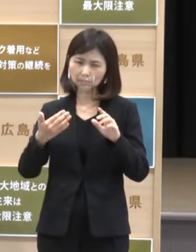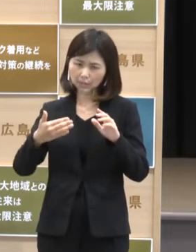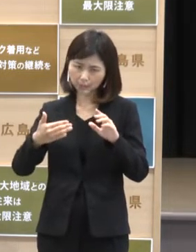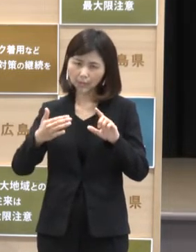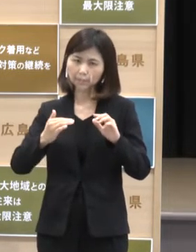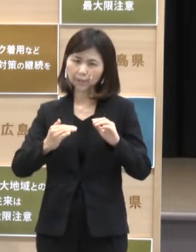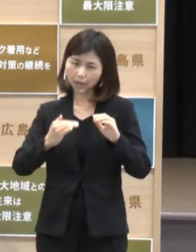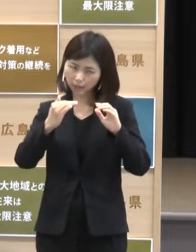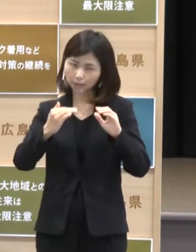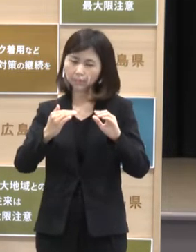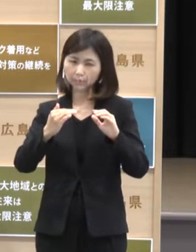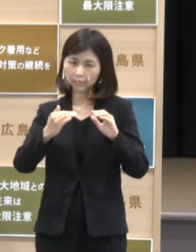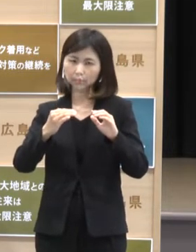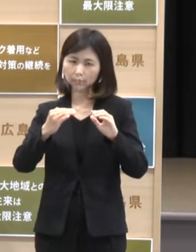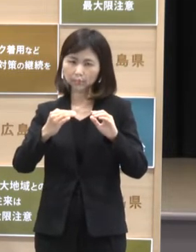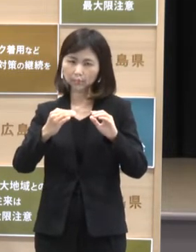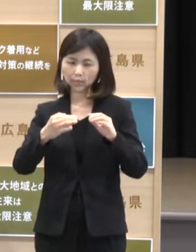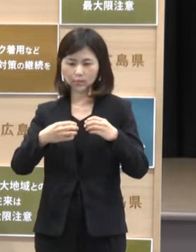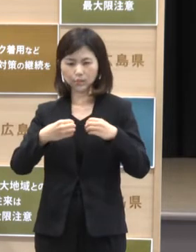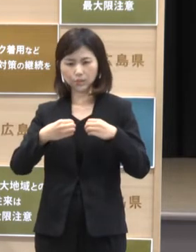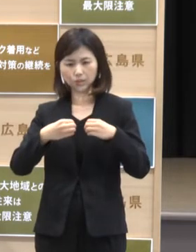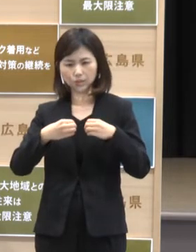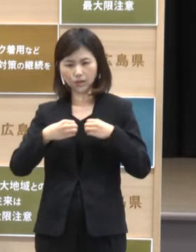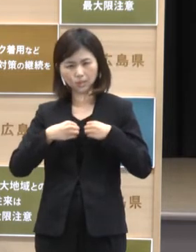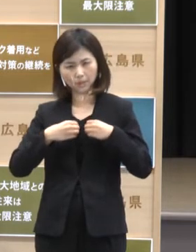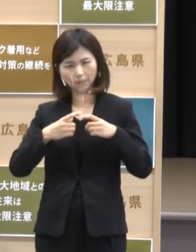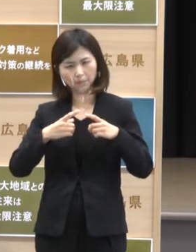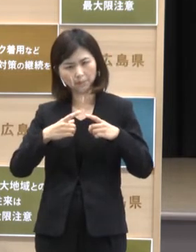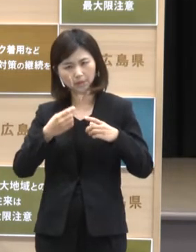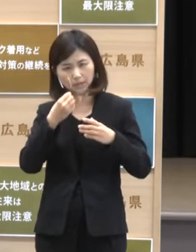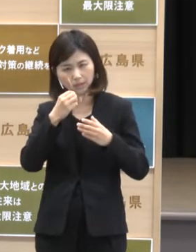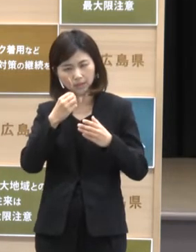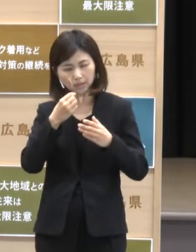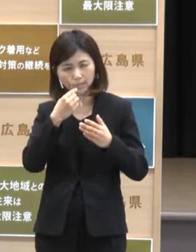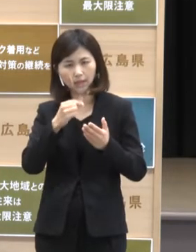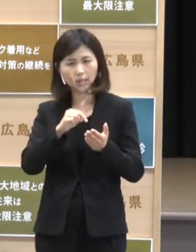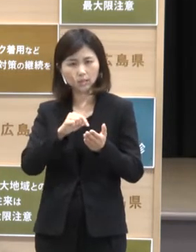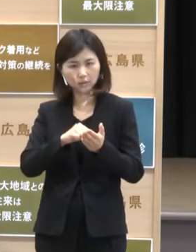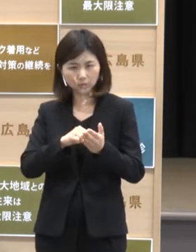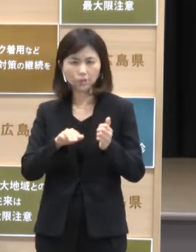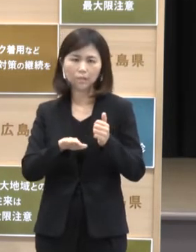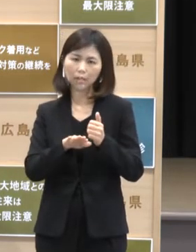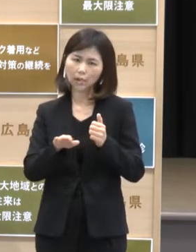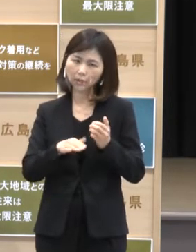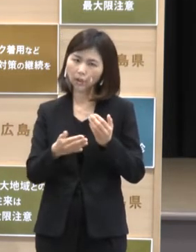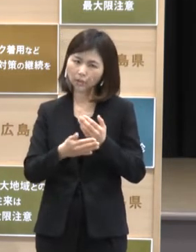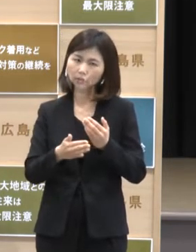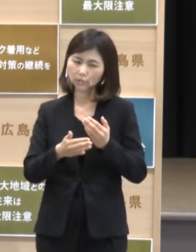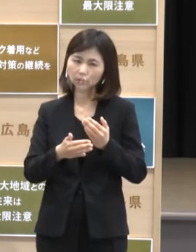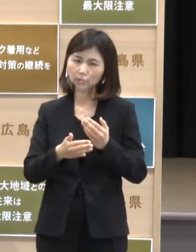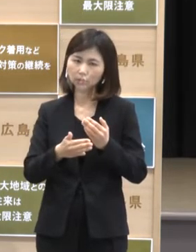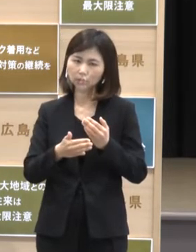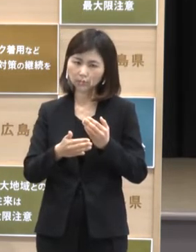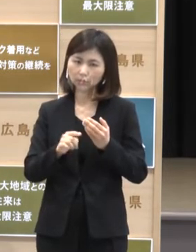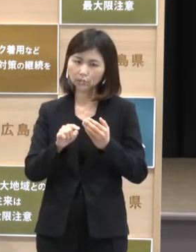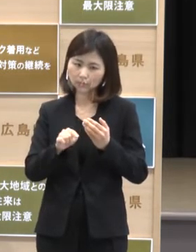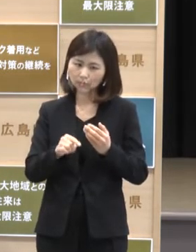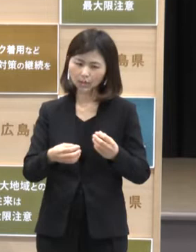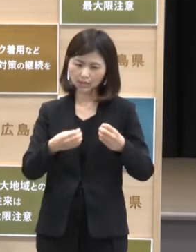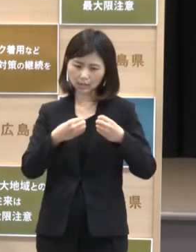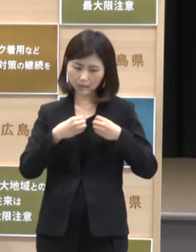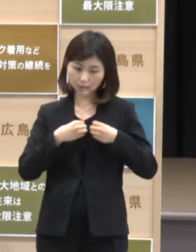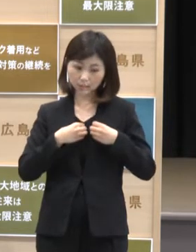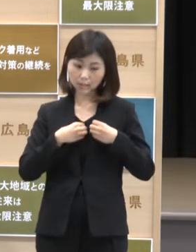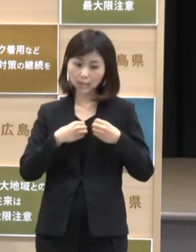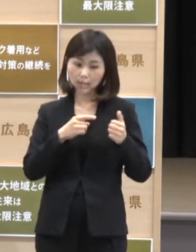ので、まあ、感染しやすい環境にはあると思うんですね。つまり、まあ、感染者と一緒になる確率